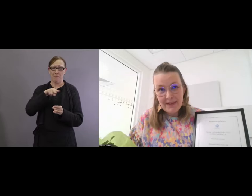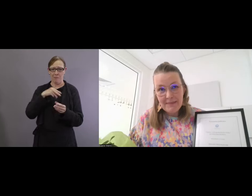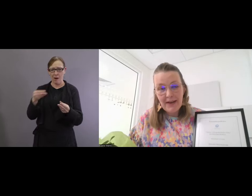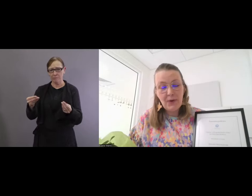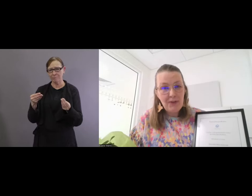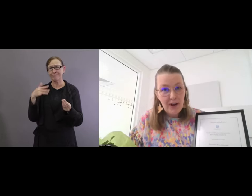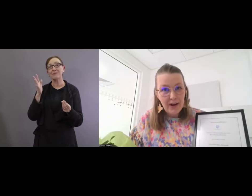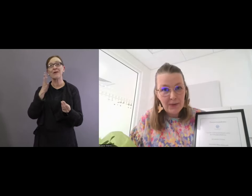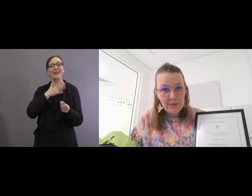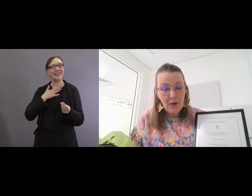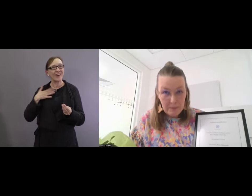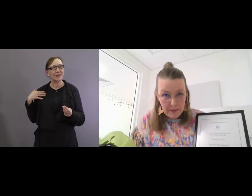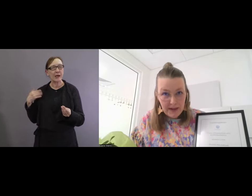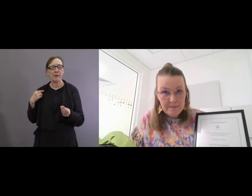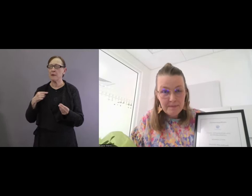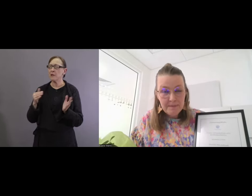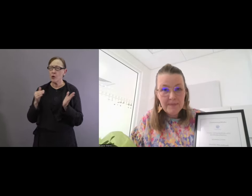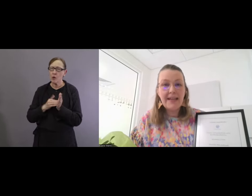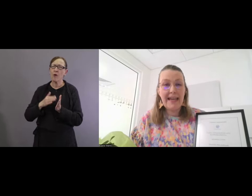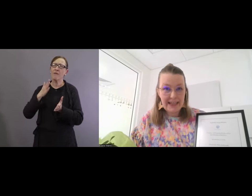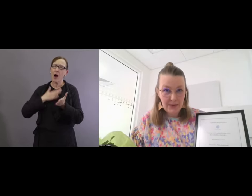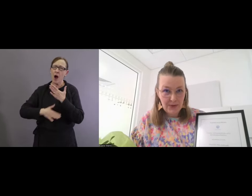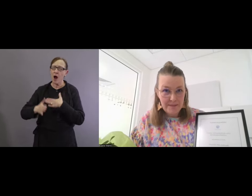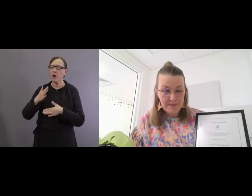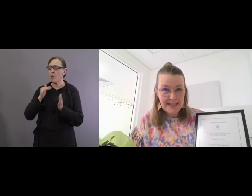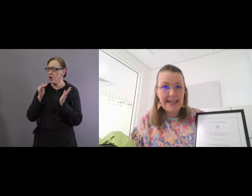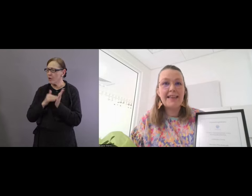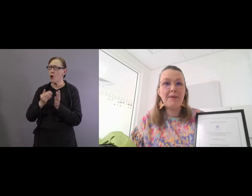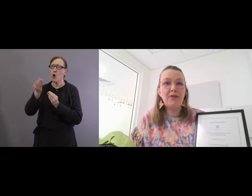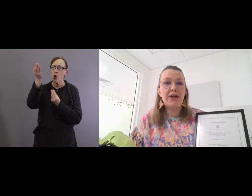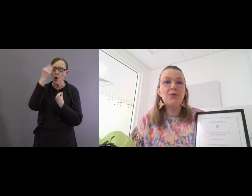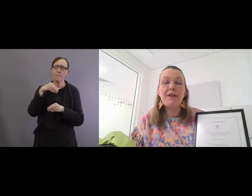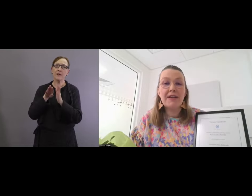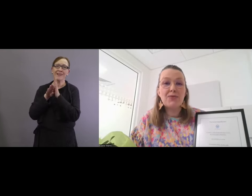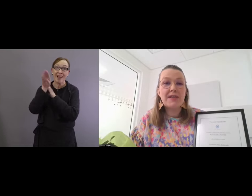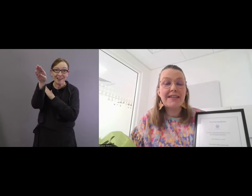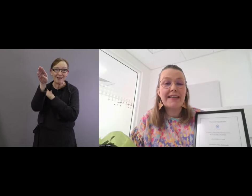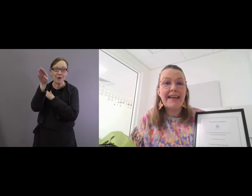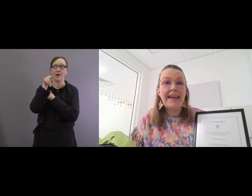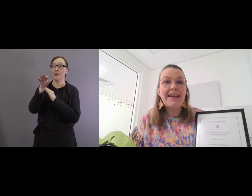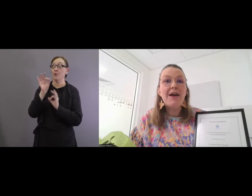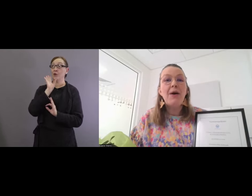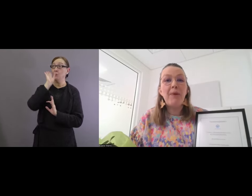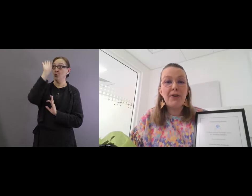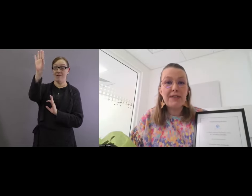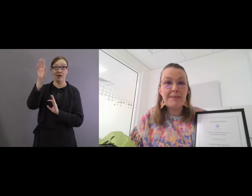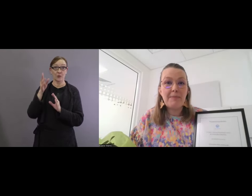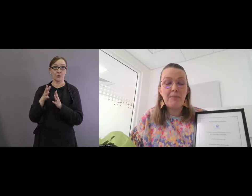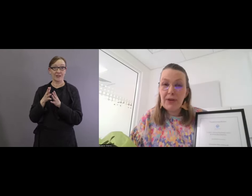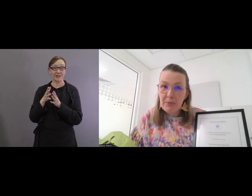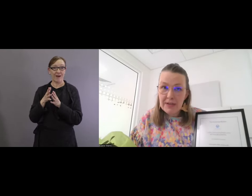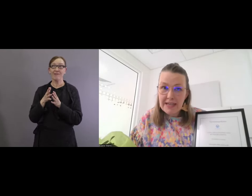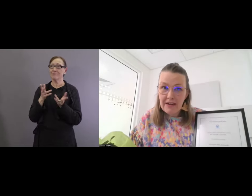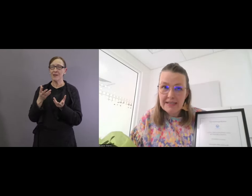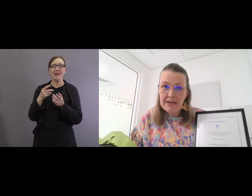palkinnosta. Meillä on kova halu oppia ja kehittyä siinä, että me voidaan tulevaisuudessakin tehdä